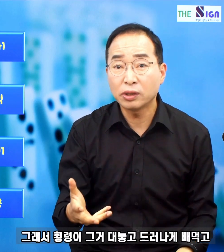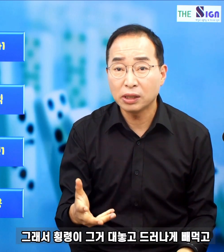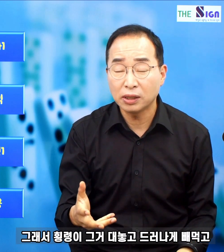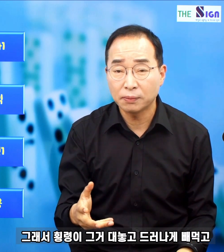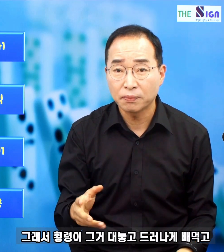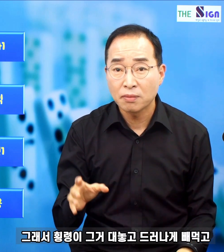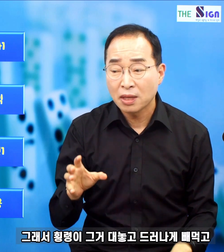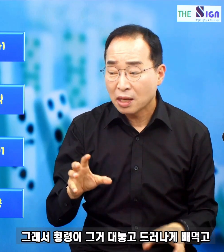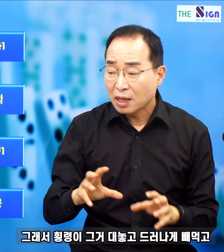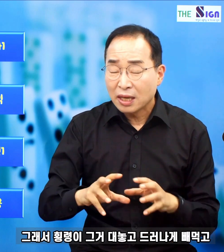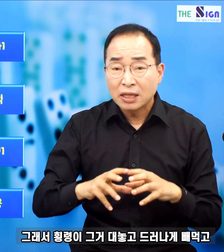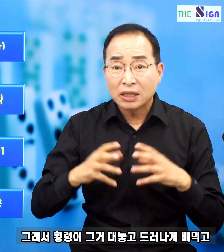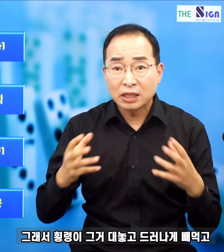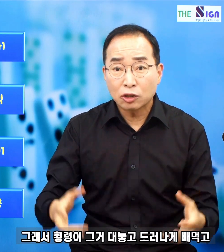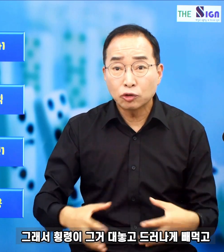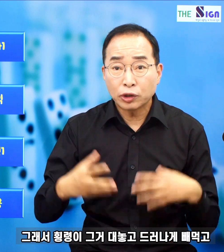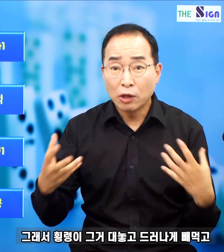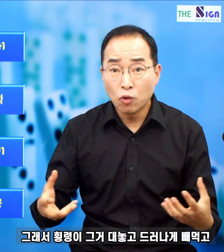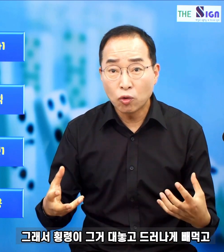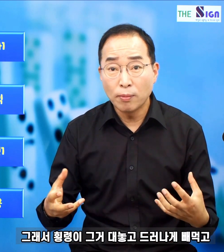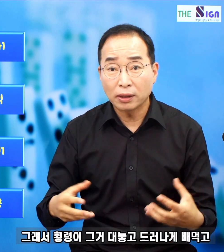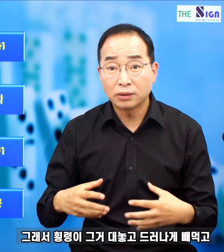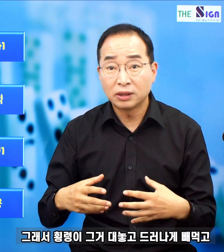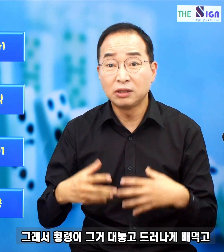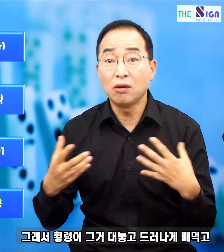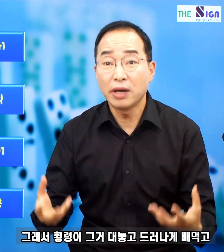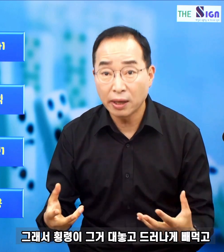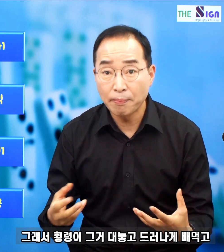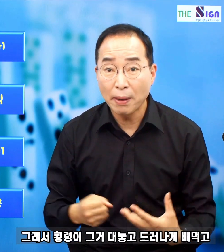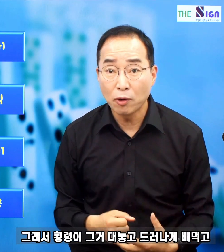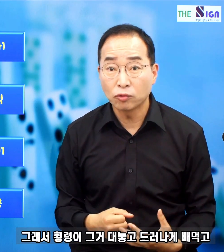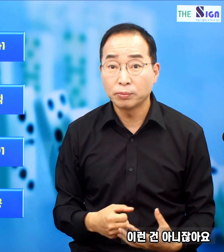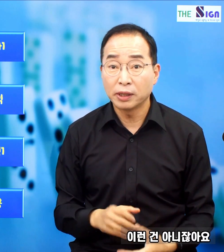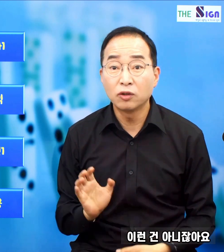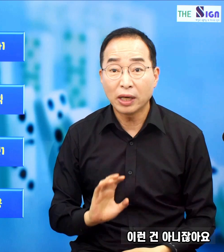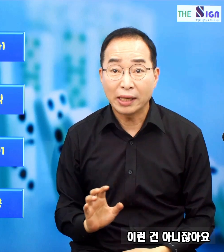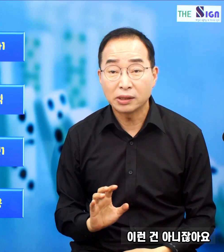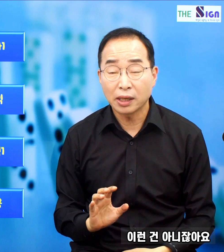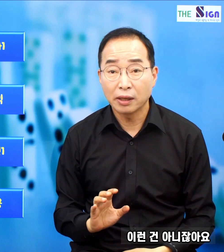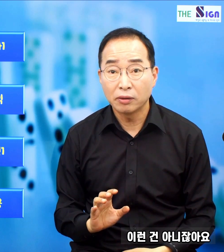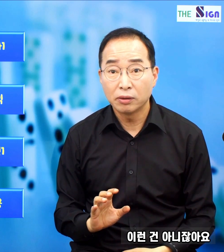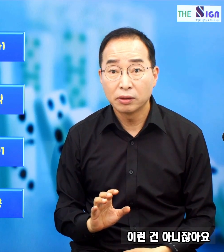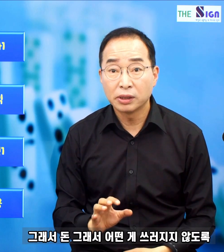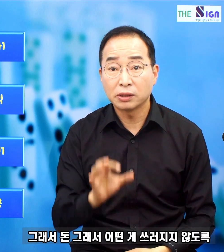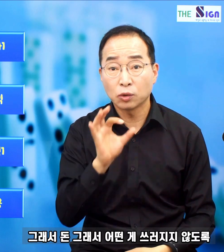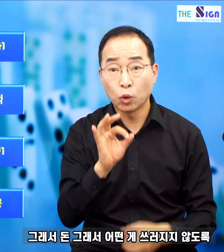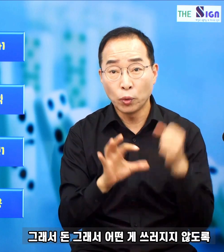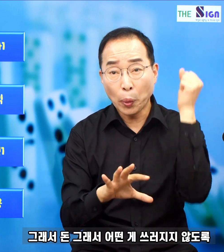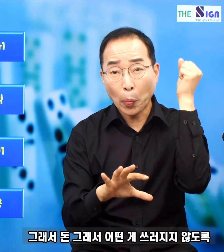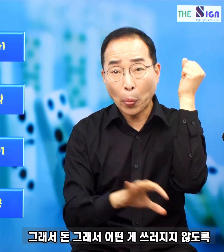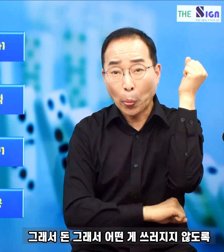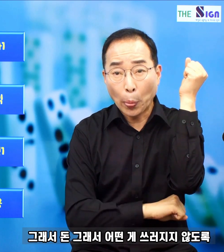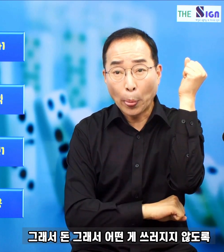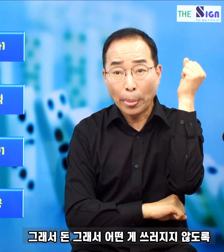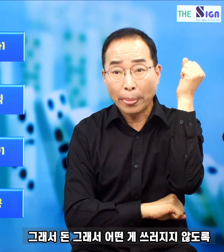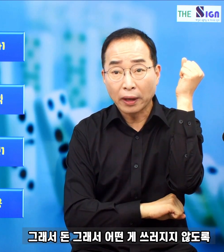횡령이 크고 대놓고 막 드러나게 빼먹고 뭐 이런 건 아니잖아요. 그래서